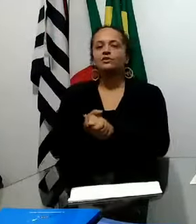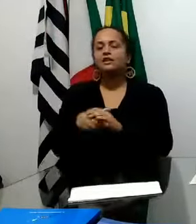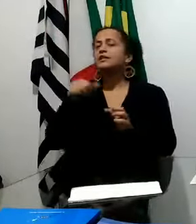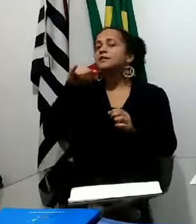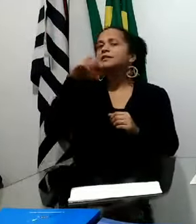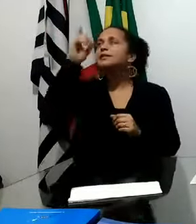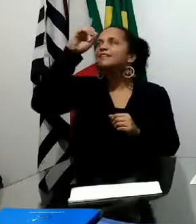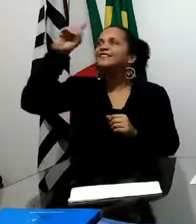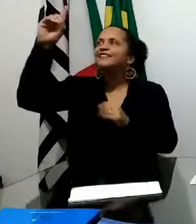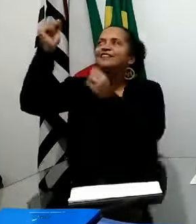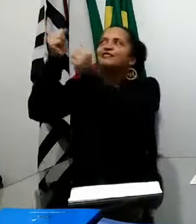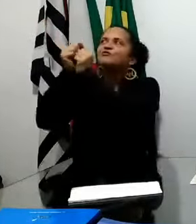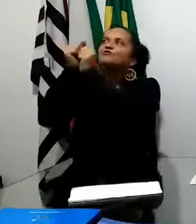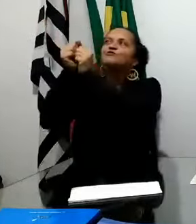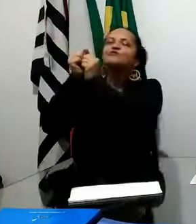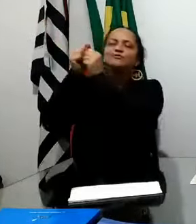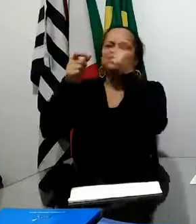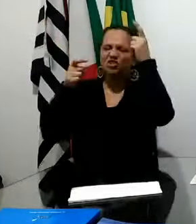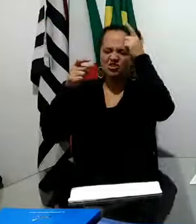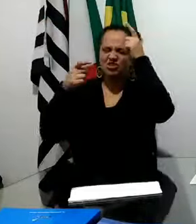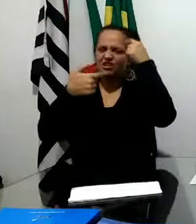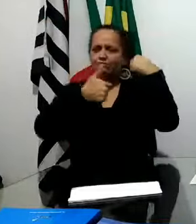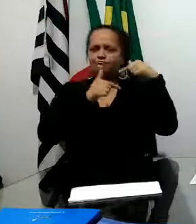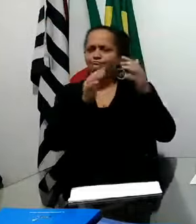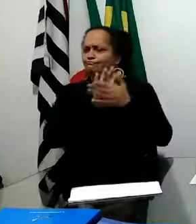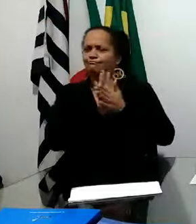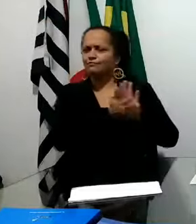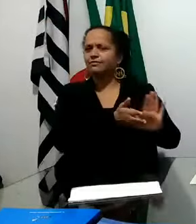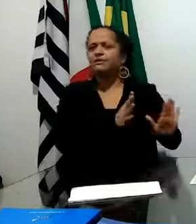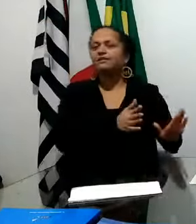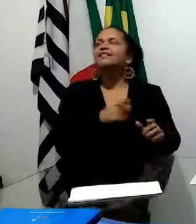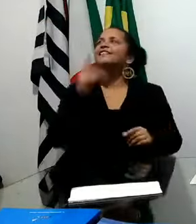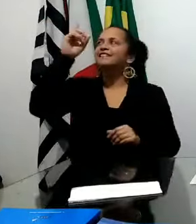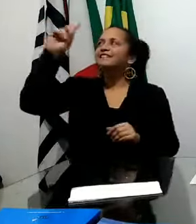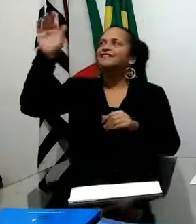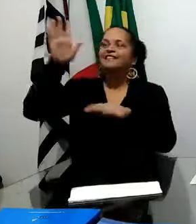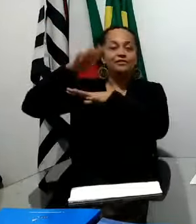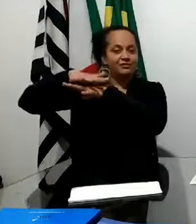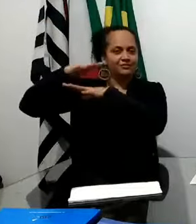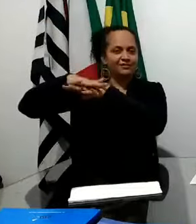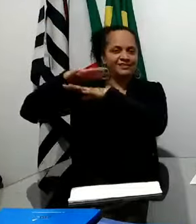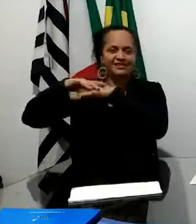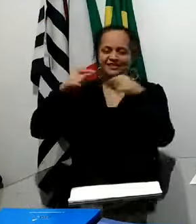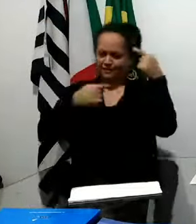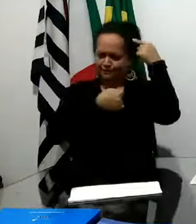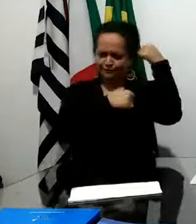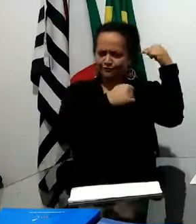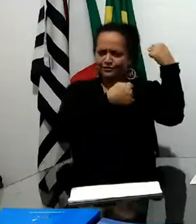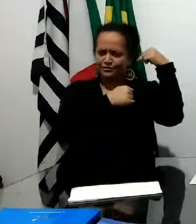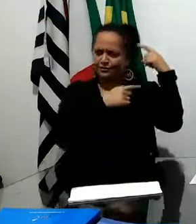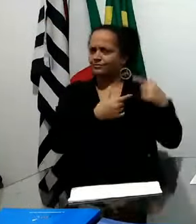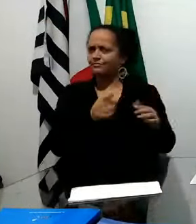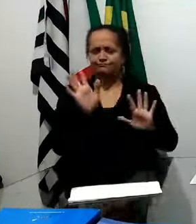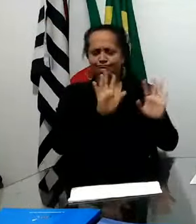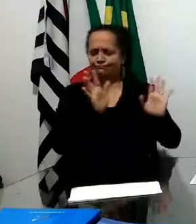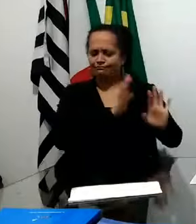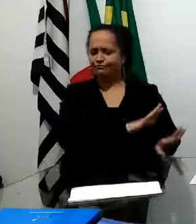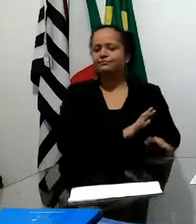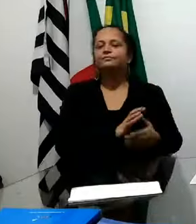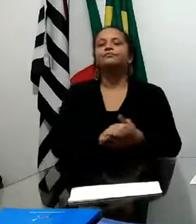será contra nós? E agindo o Senhor, quem impedirá? E nós estamos em Cristo Jesus, aqueles que nasceram de novo, aqueles que